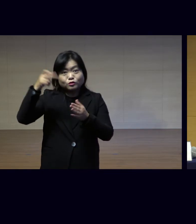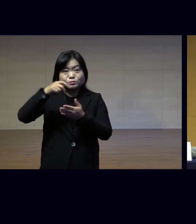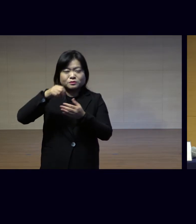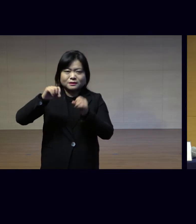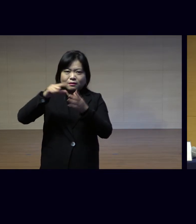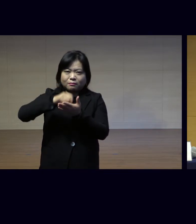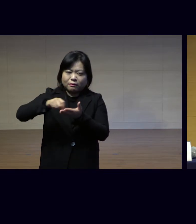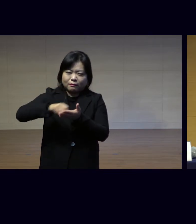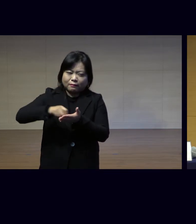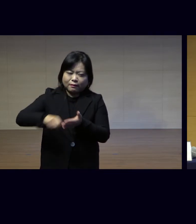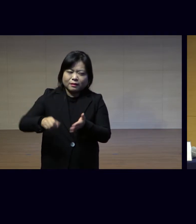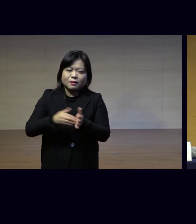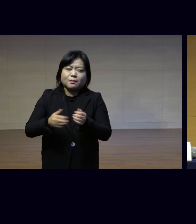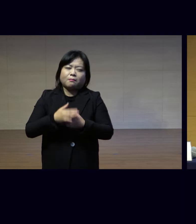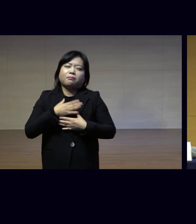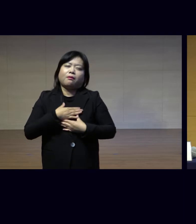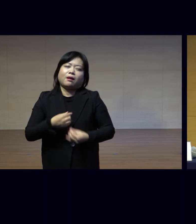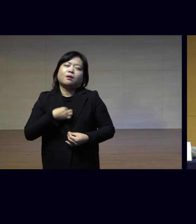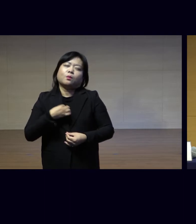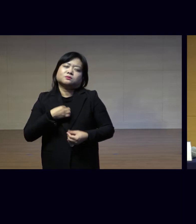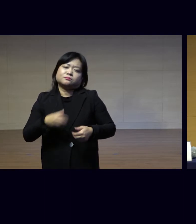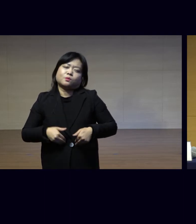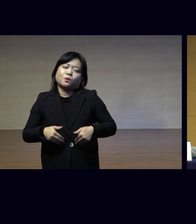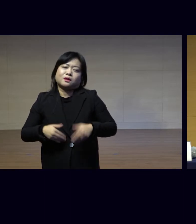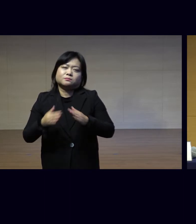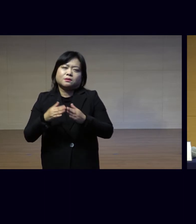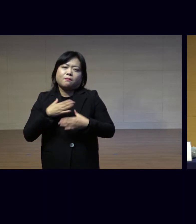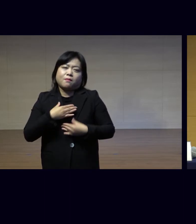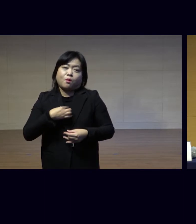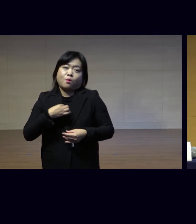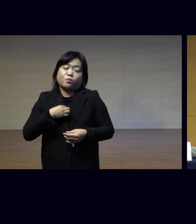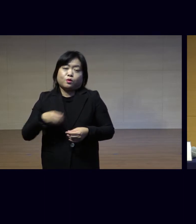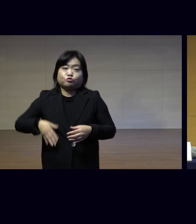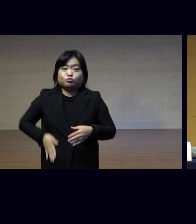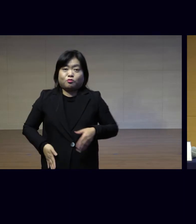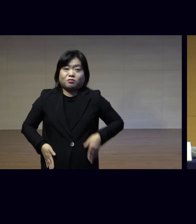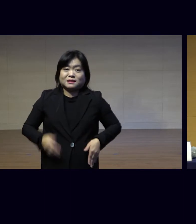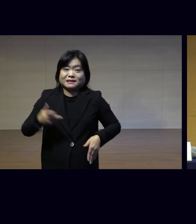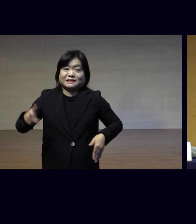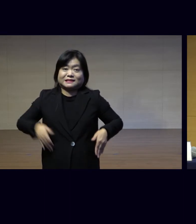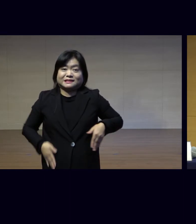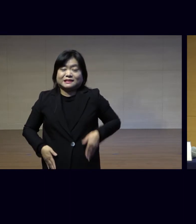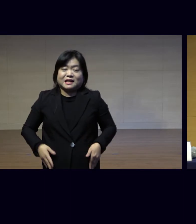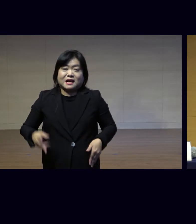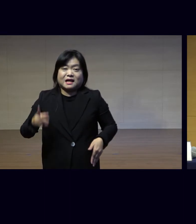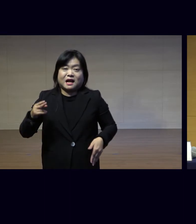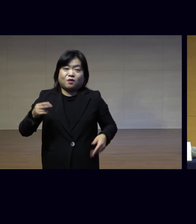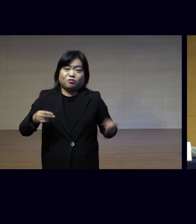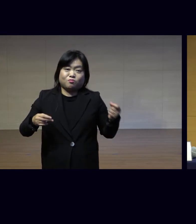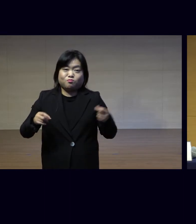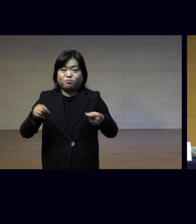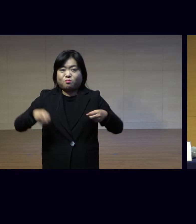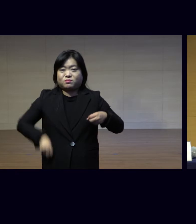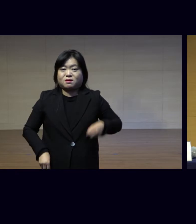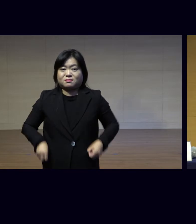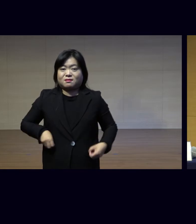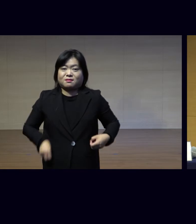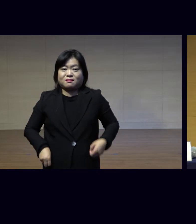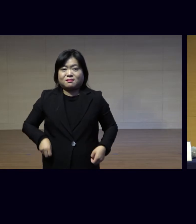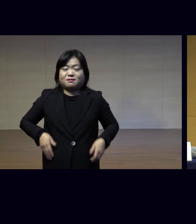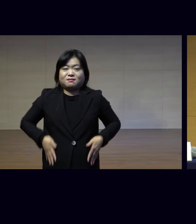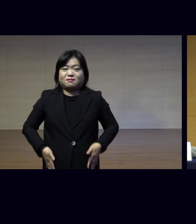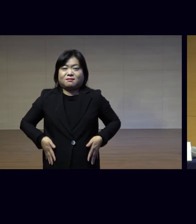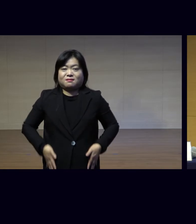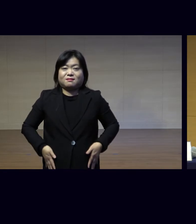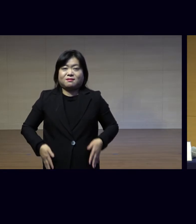그러니까 편한 옷이 필요한 거예요. 집에서. 게다가 주머니 컨데다가 이렇게 가위니 뭐 이런 걸 넣고 댕겨요. 그래서 이제